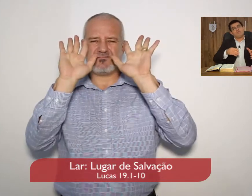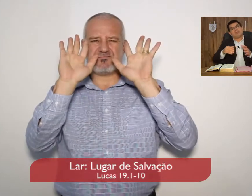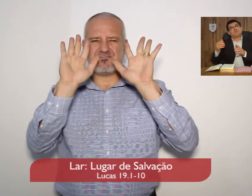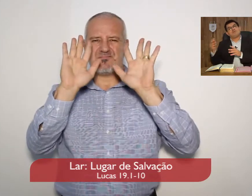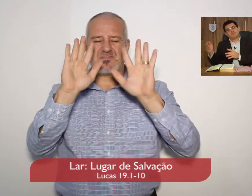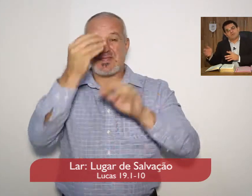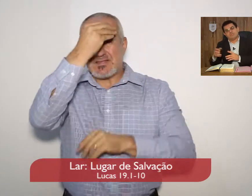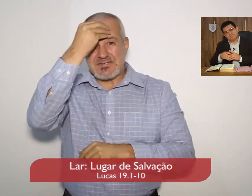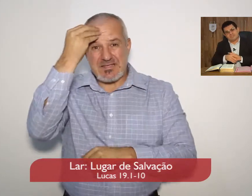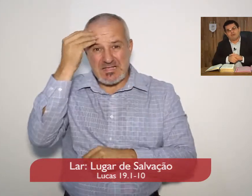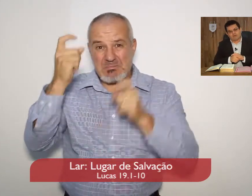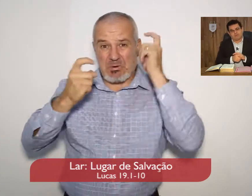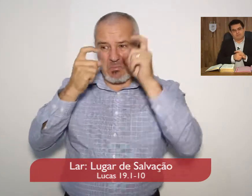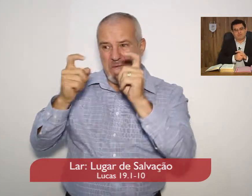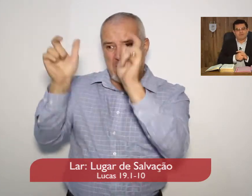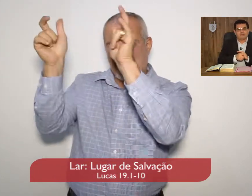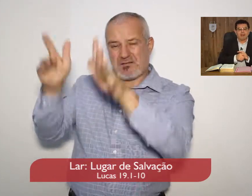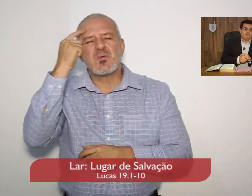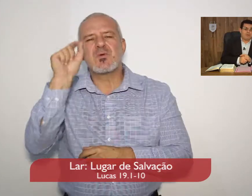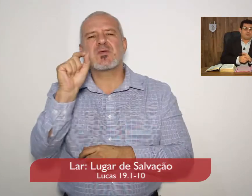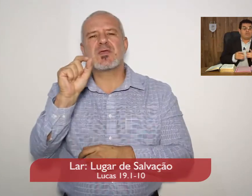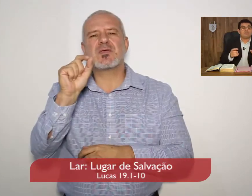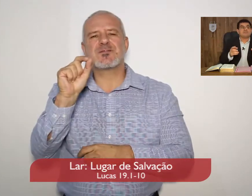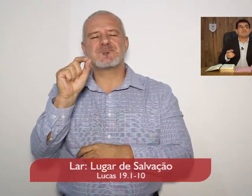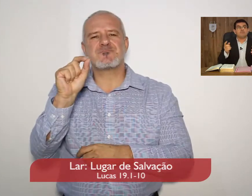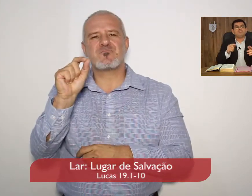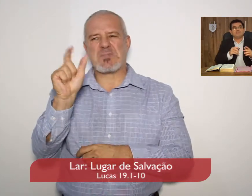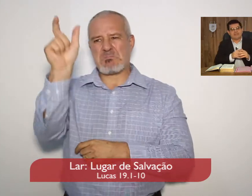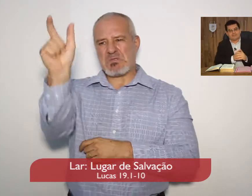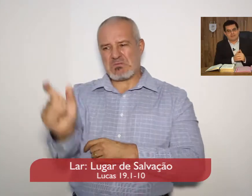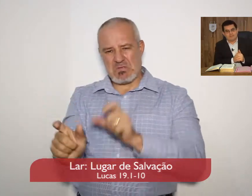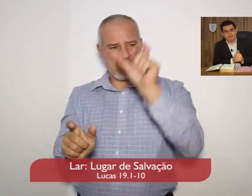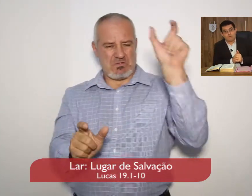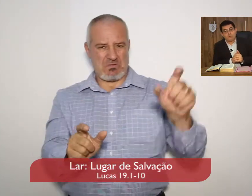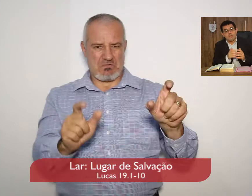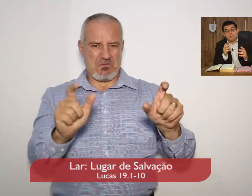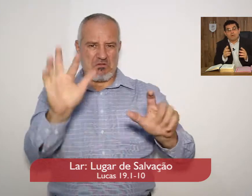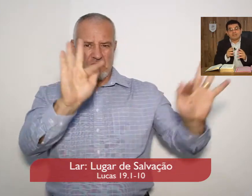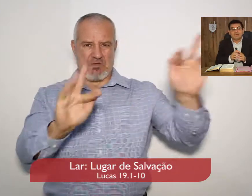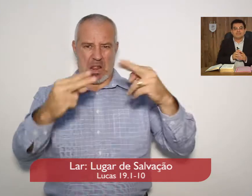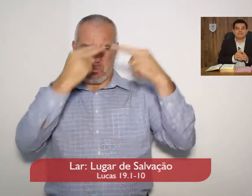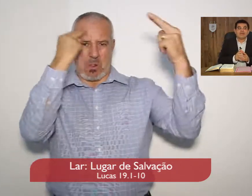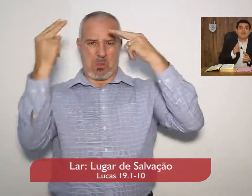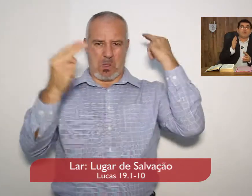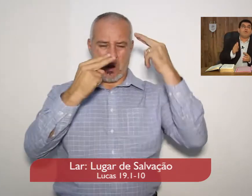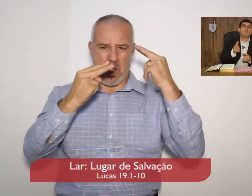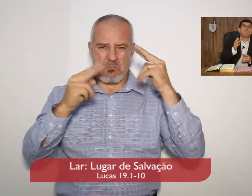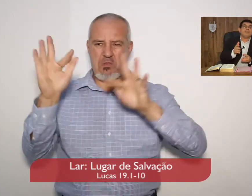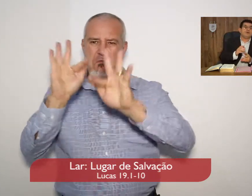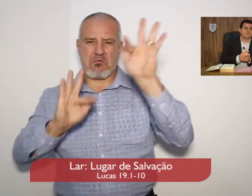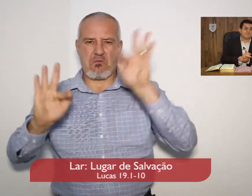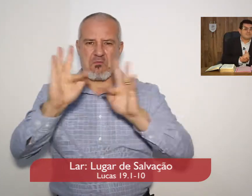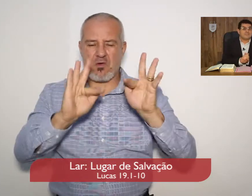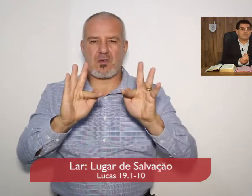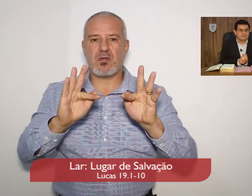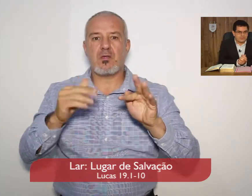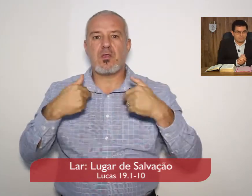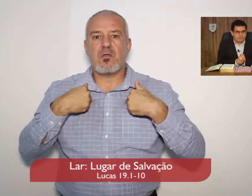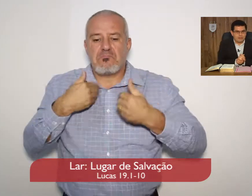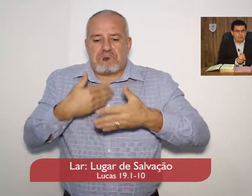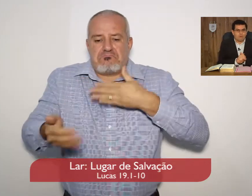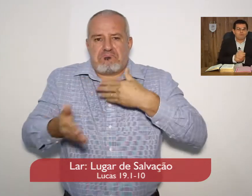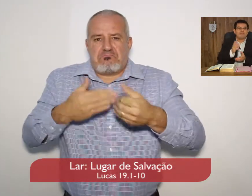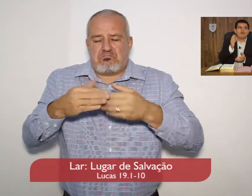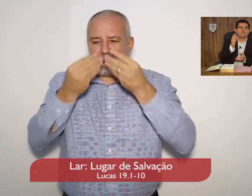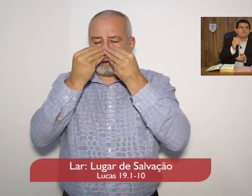aquilo com que as pessoas dizem ao nosso respeito, mas nós precisamos de entender: o importante é como Deus está nos